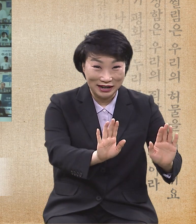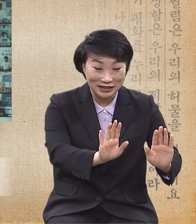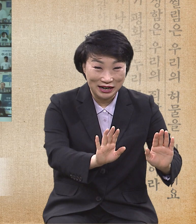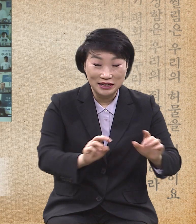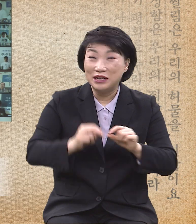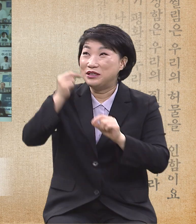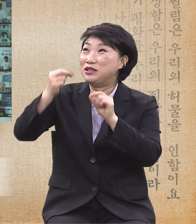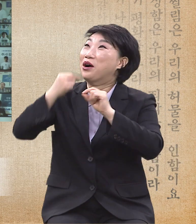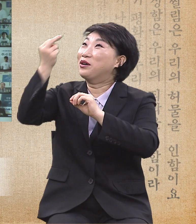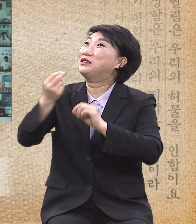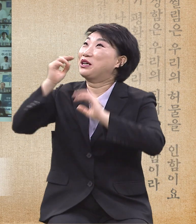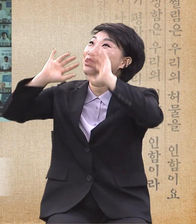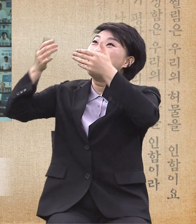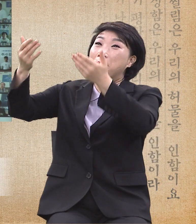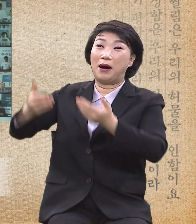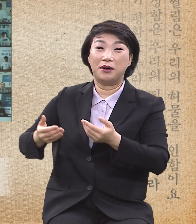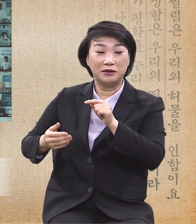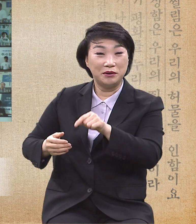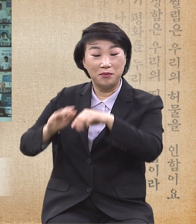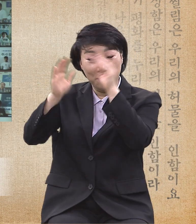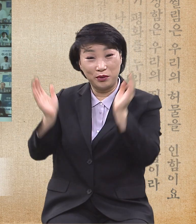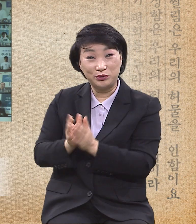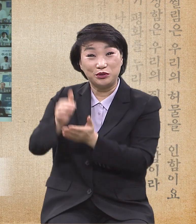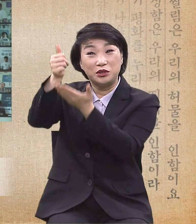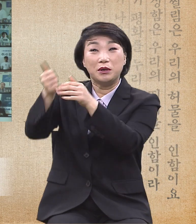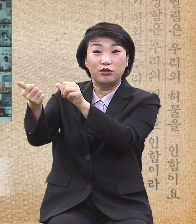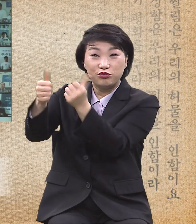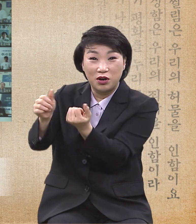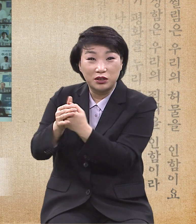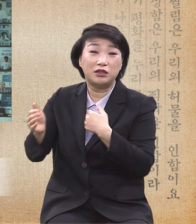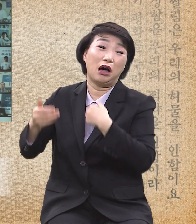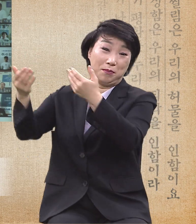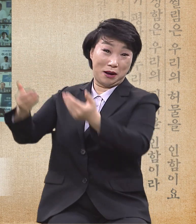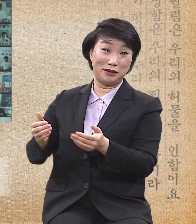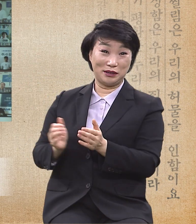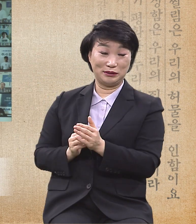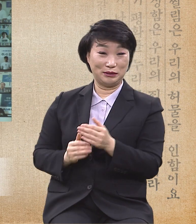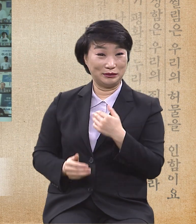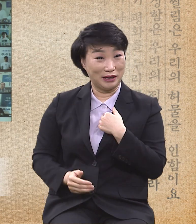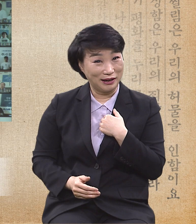영생과 천국 얻은 것도 주님이 죽으셔서 주신 것이거늘